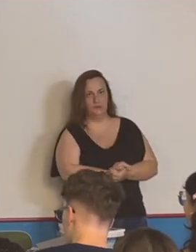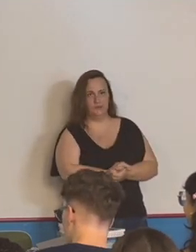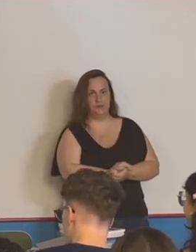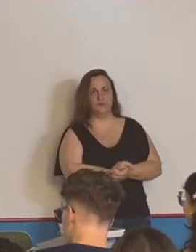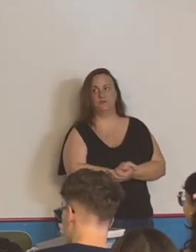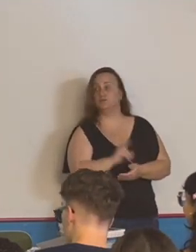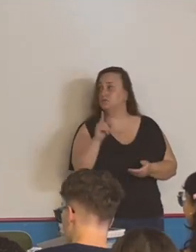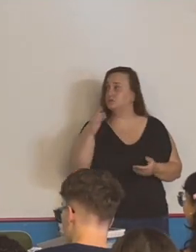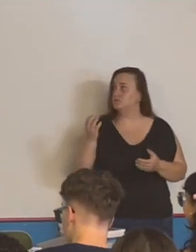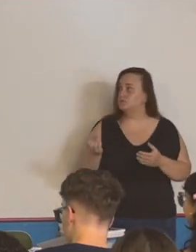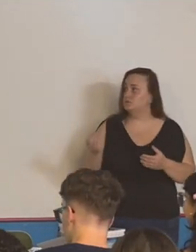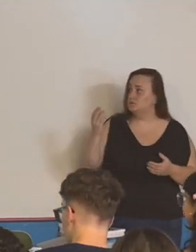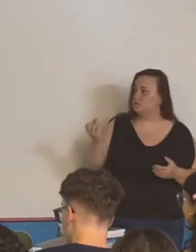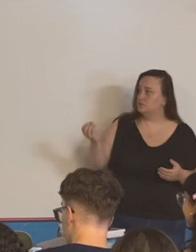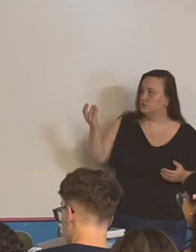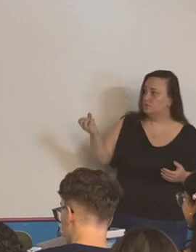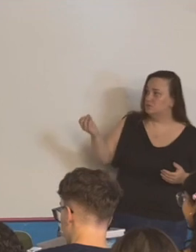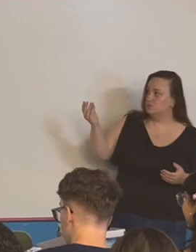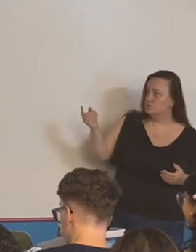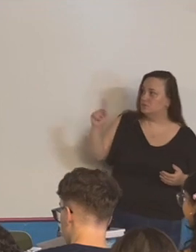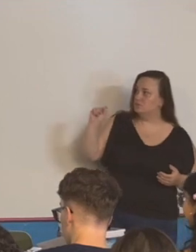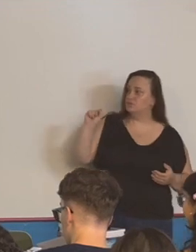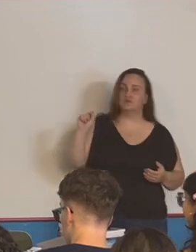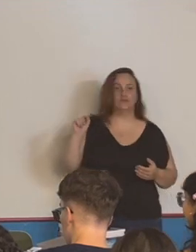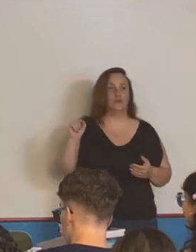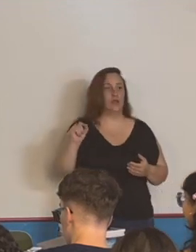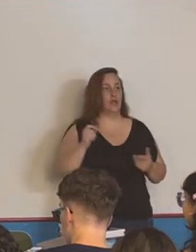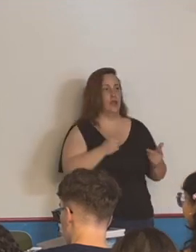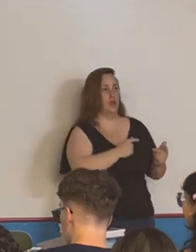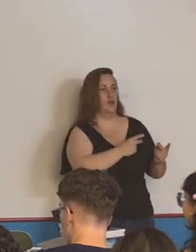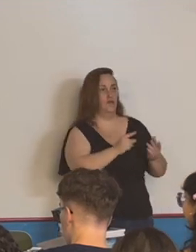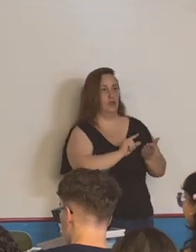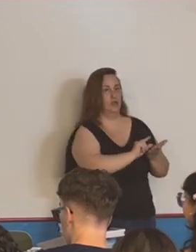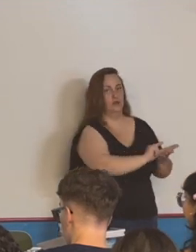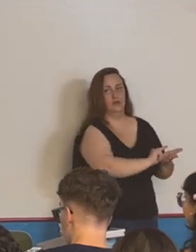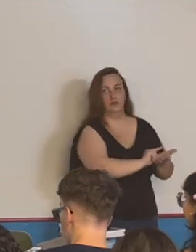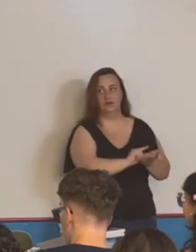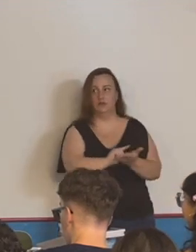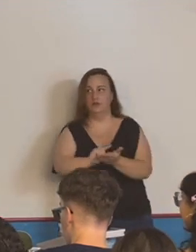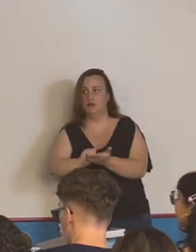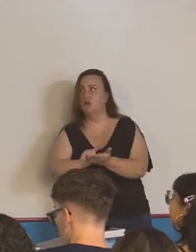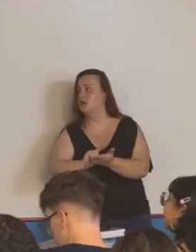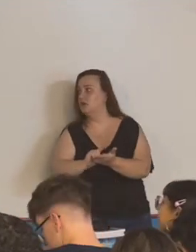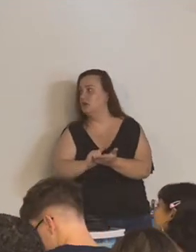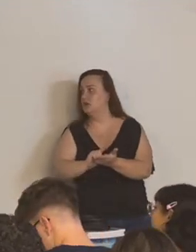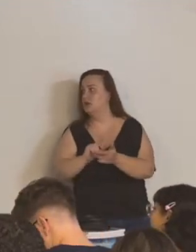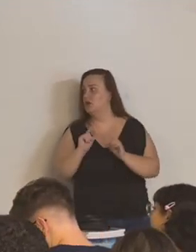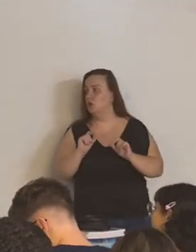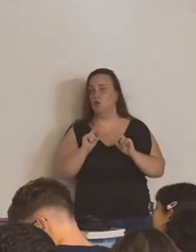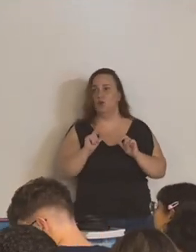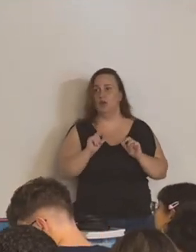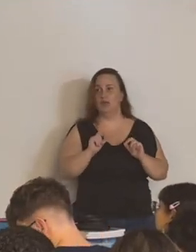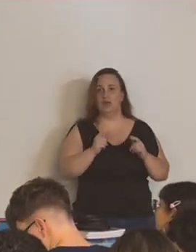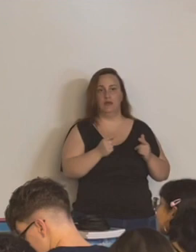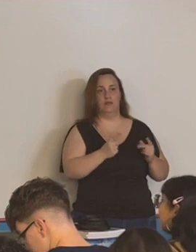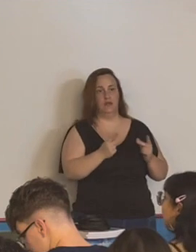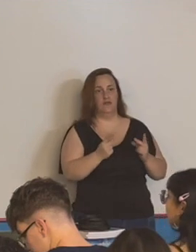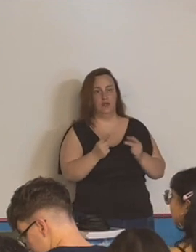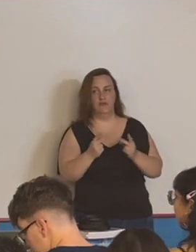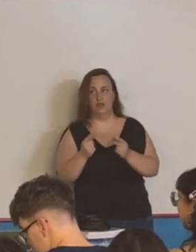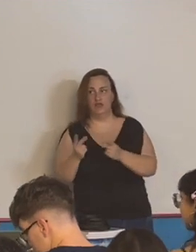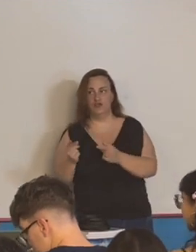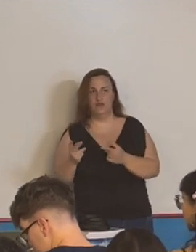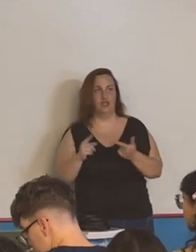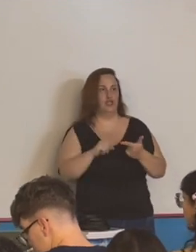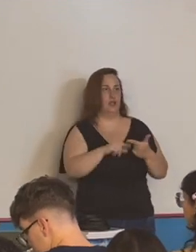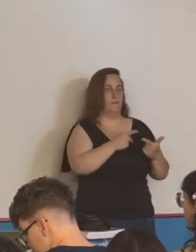Então, eu criei esses bonecos, né? Então, esse vendedor de miniaturas é um espaço fictício de um vendedor que ele vende